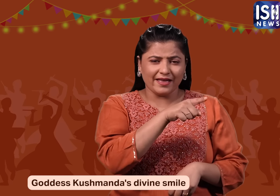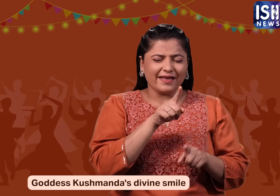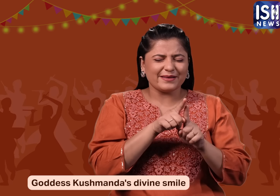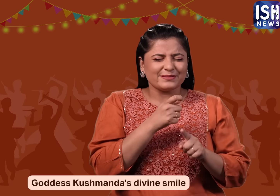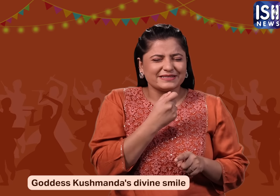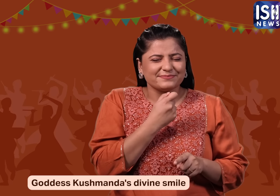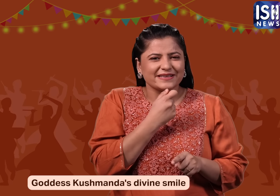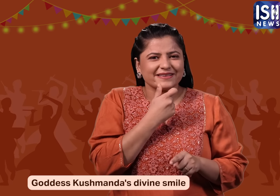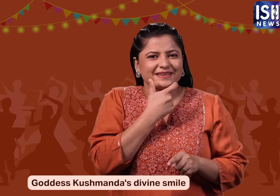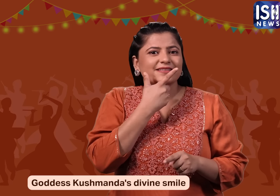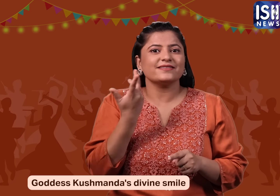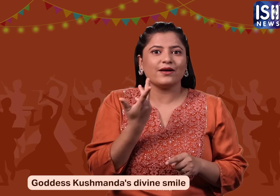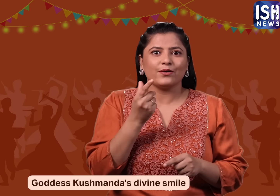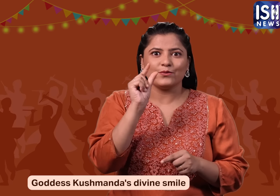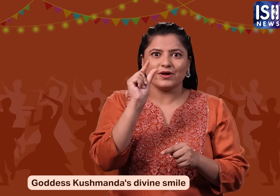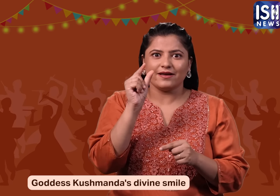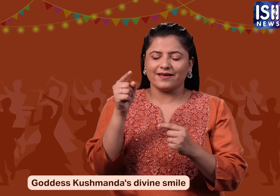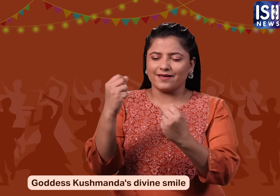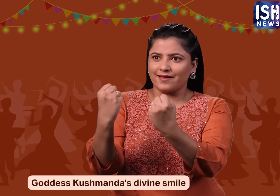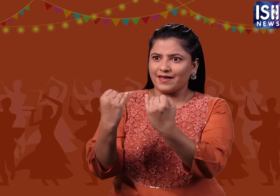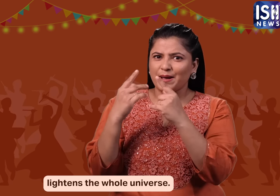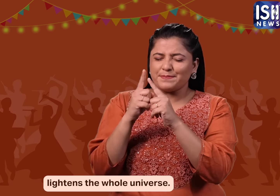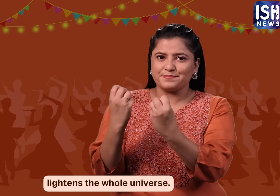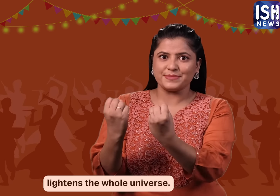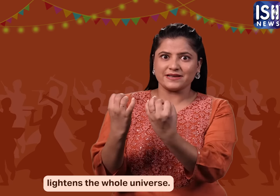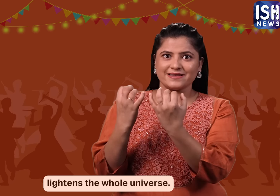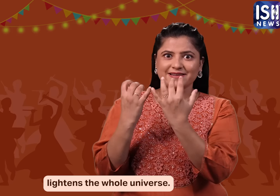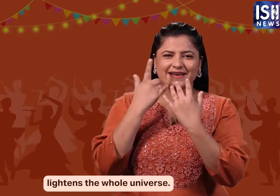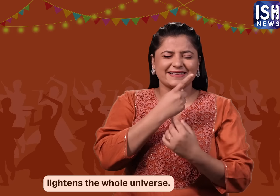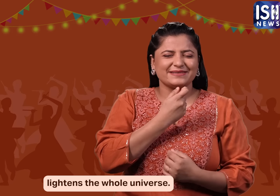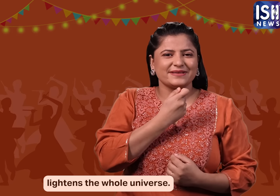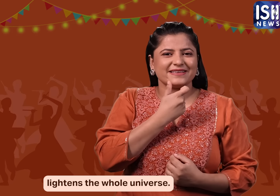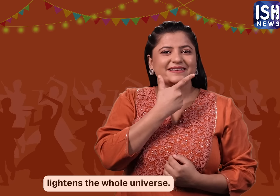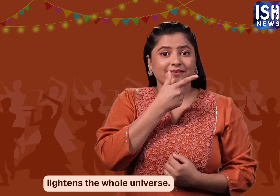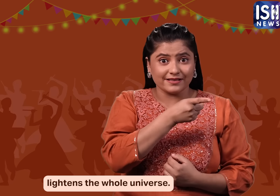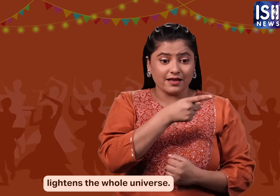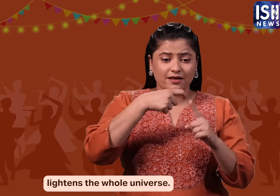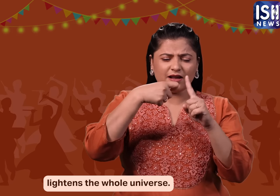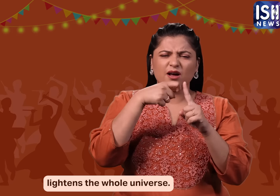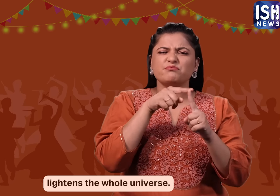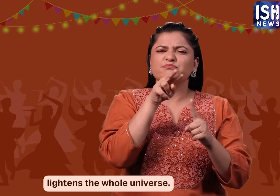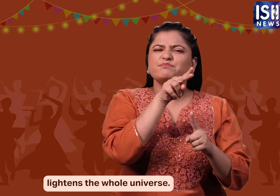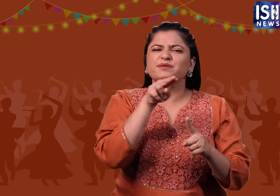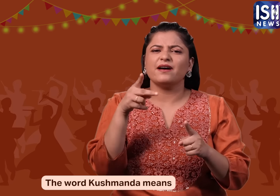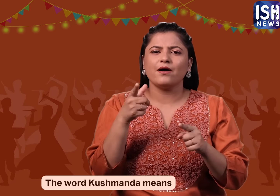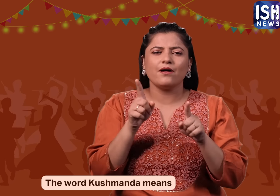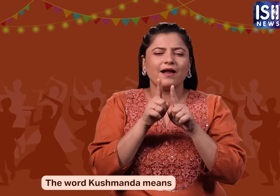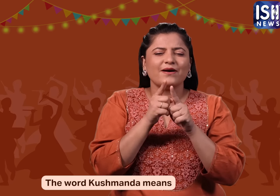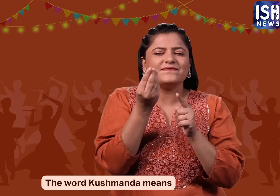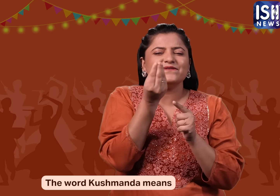की दिव्य मुस्कान पूरे ब्रह्मांड को रोशन करती है। कुष्मांडा शब्द का अर्थ